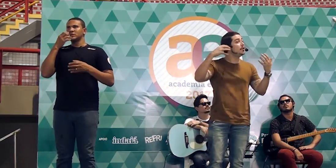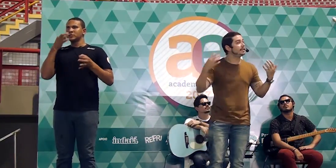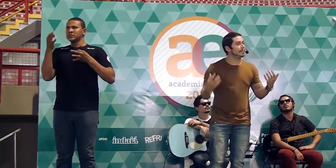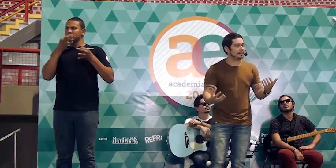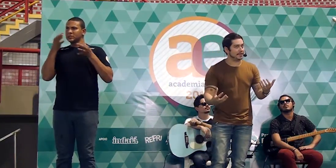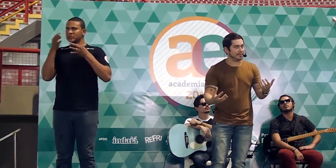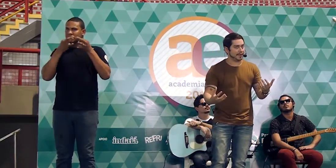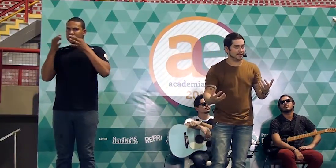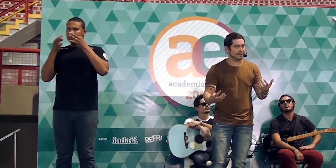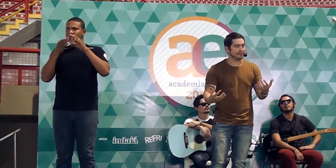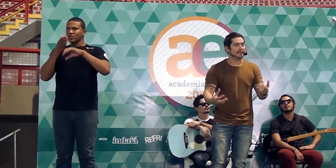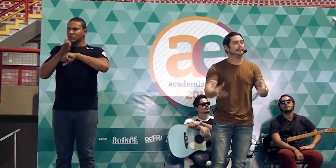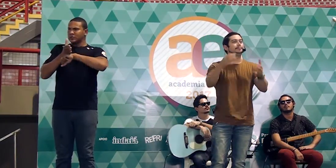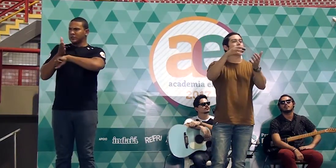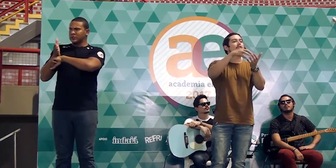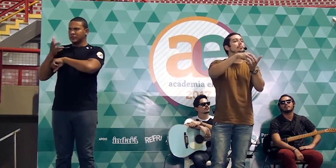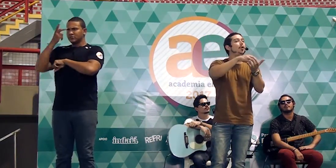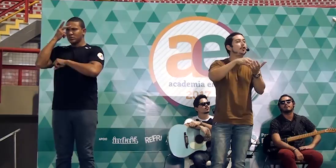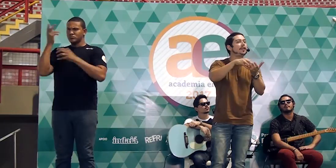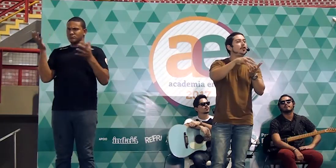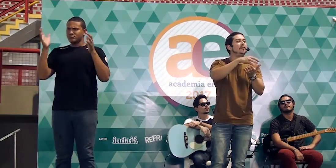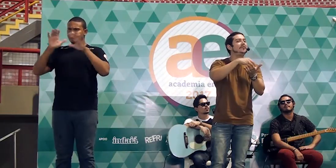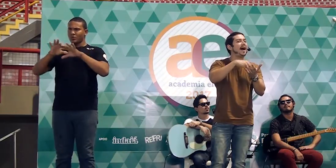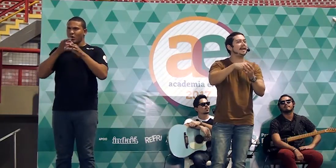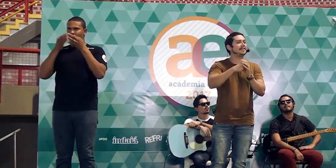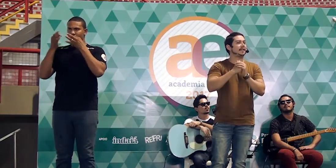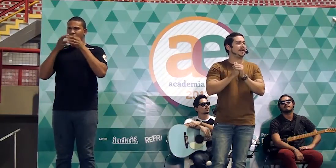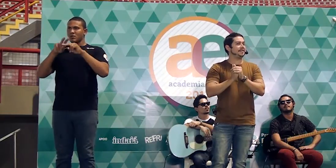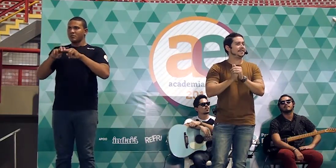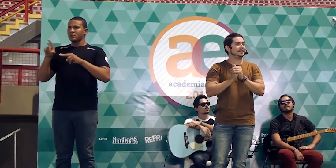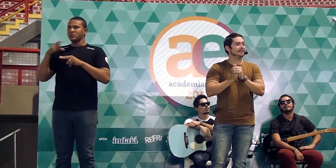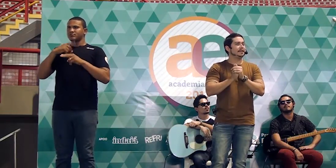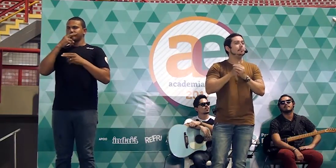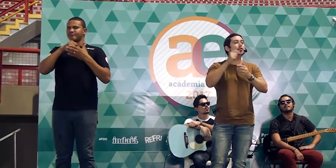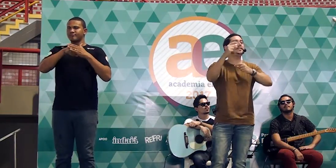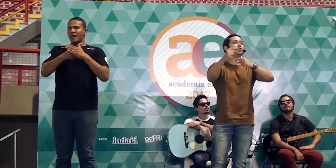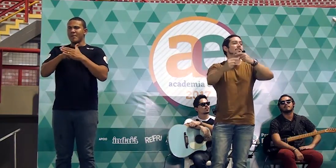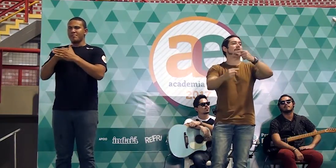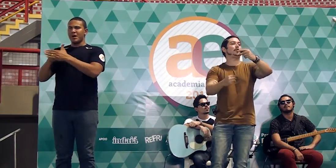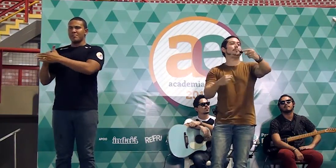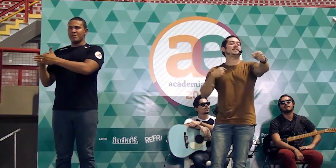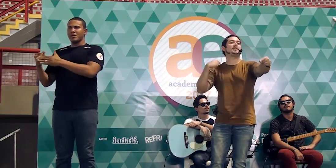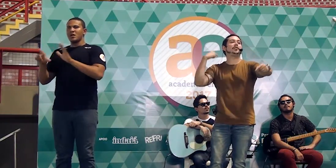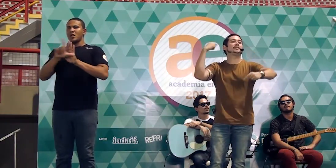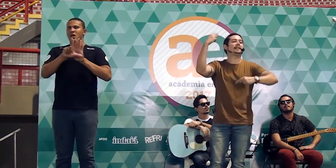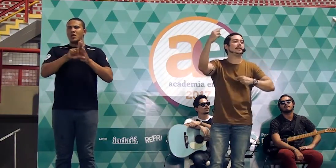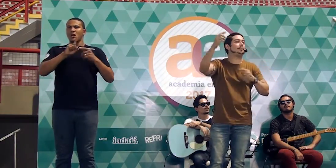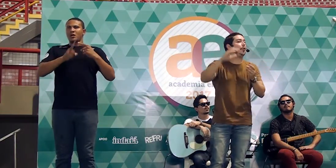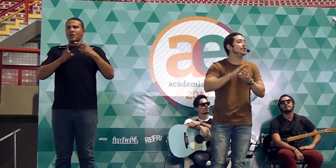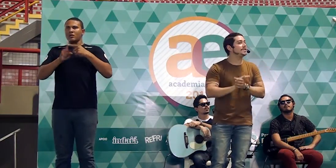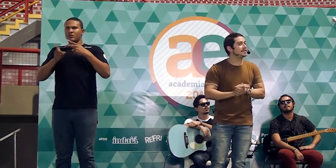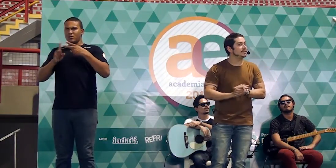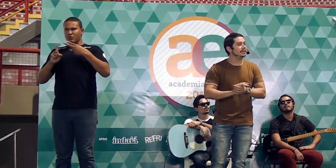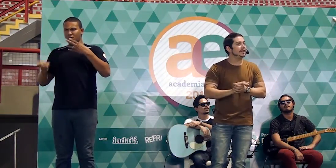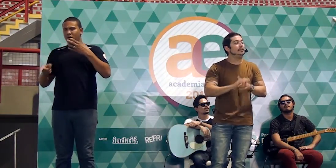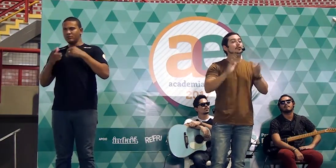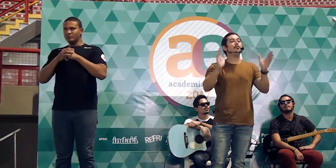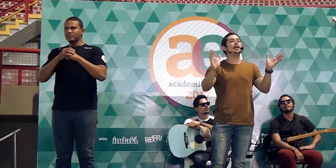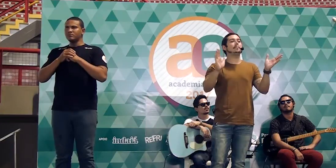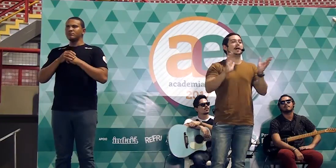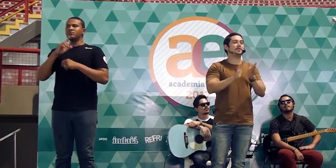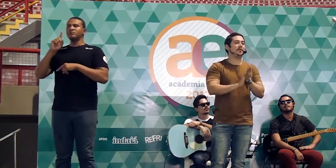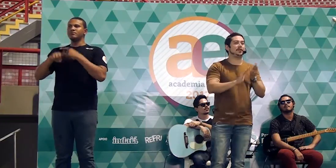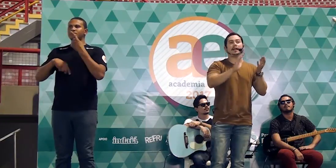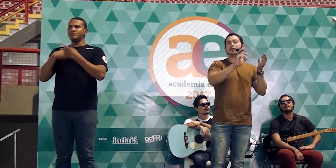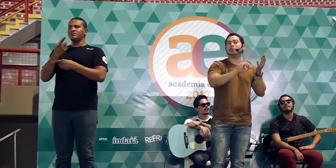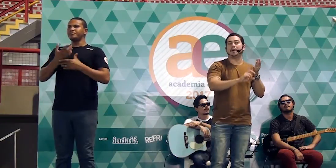com muita participação, bloqueou várias leis. Muita coisa ficou para ser votada depois e